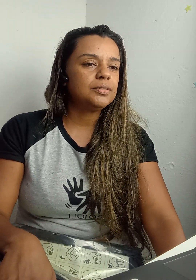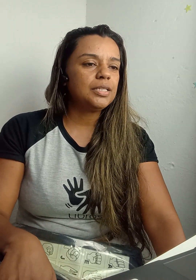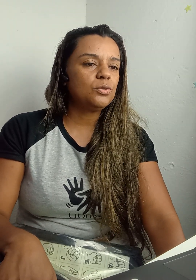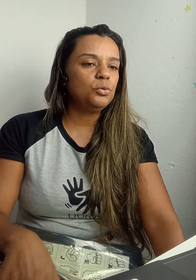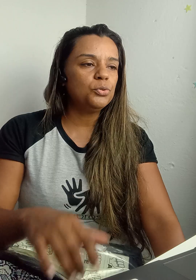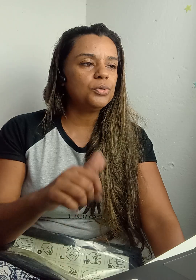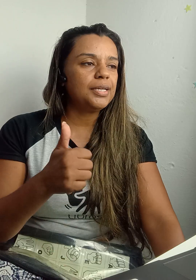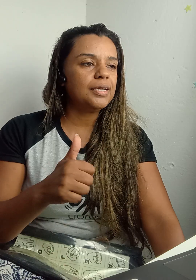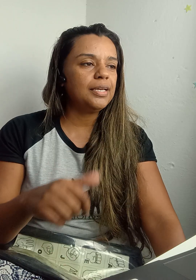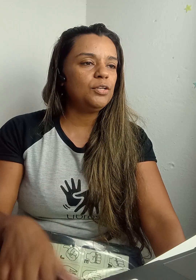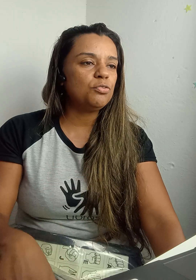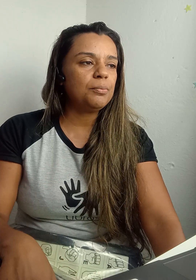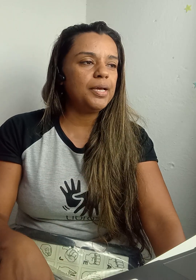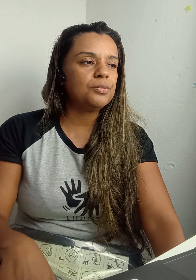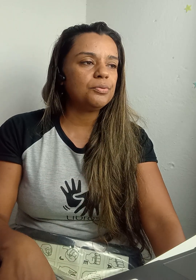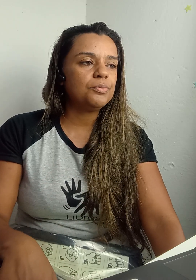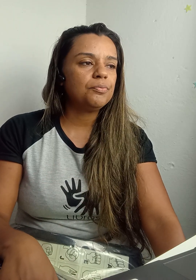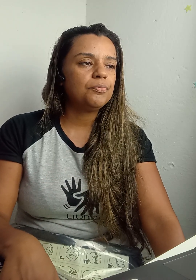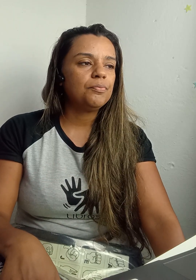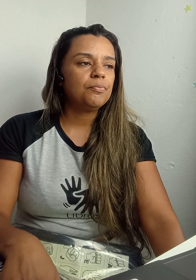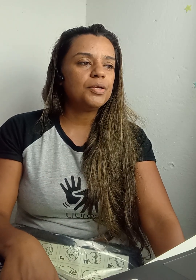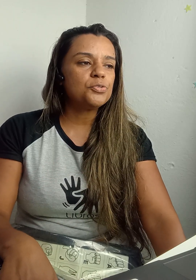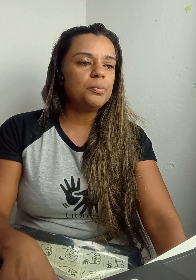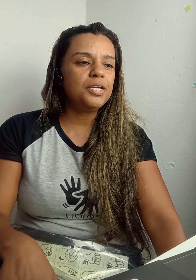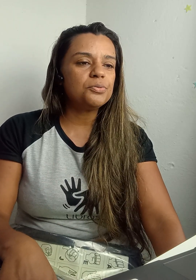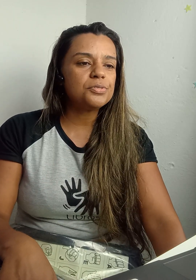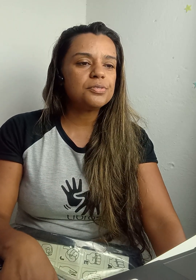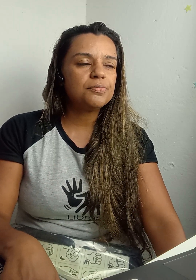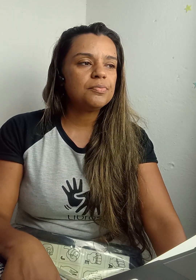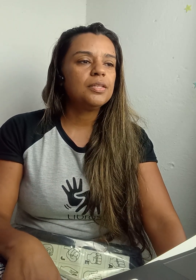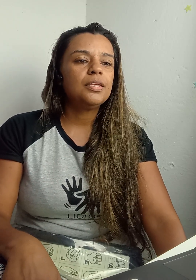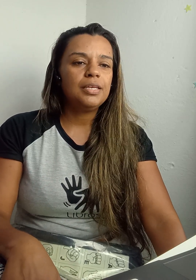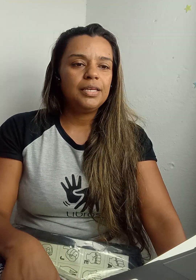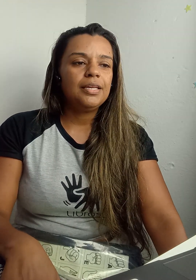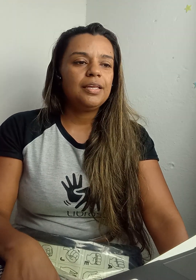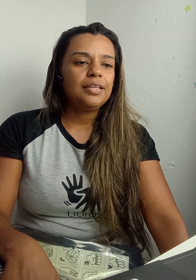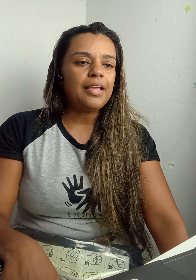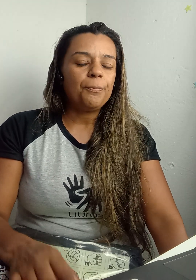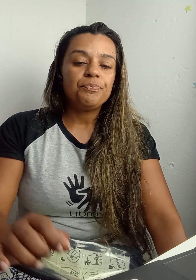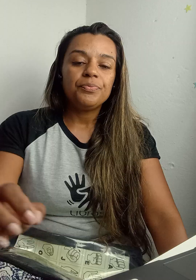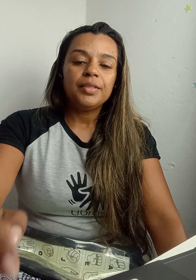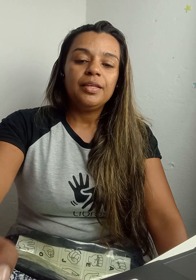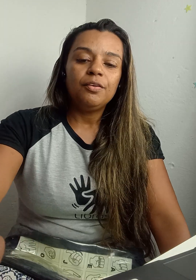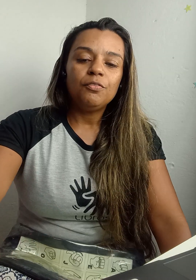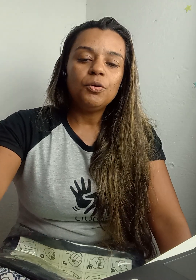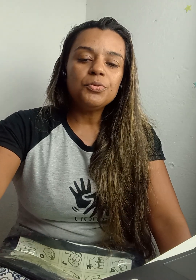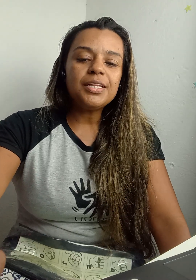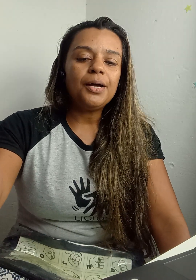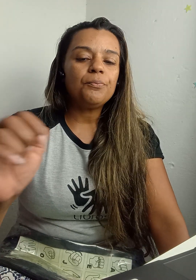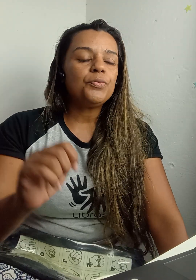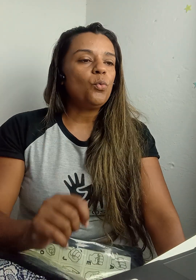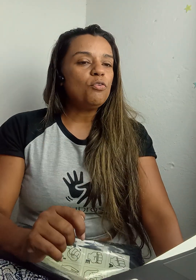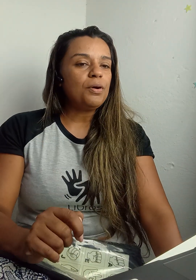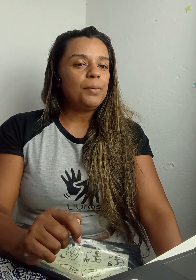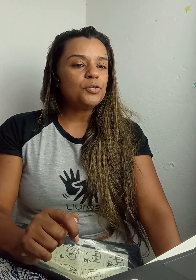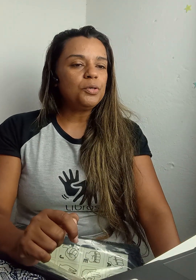Tá todo mundo craque aí no alfabeto? Mais ou menos? Tá. Vamos lá. O alfabeto